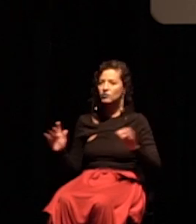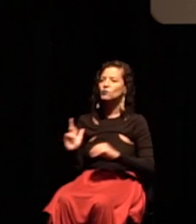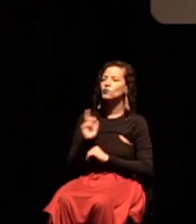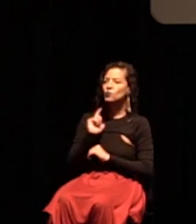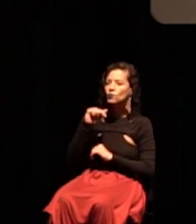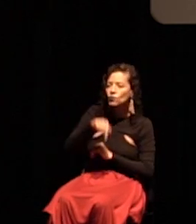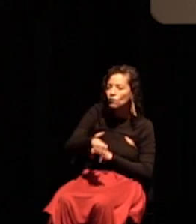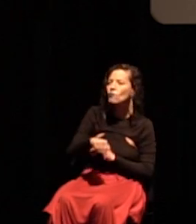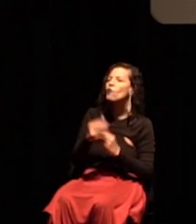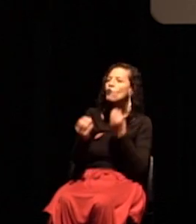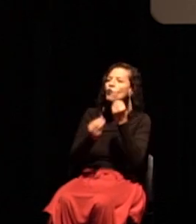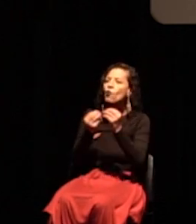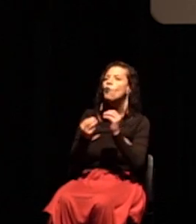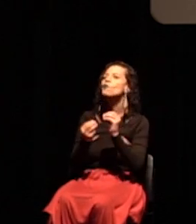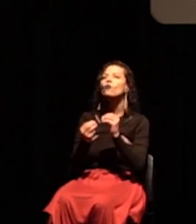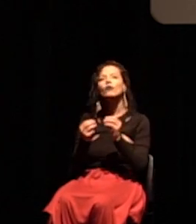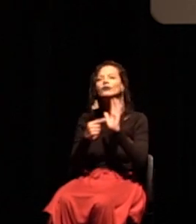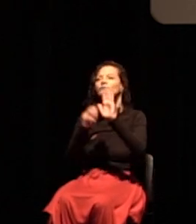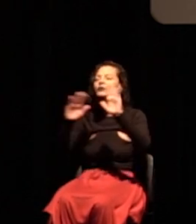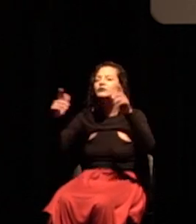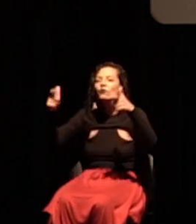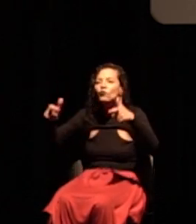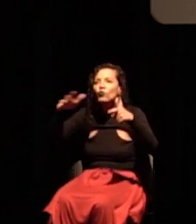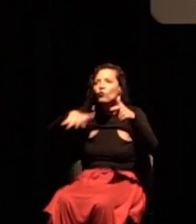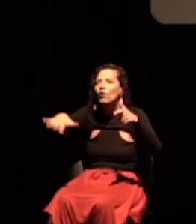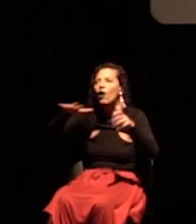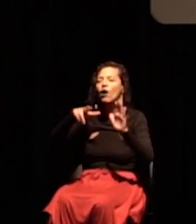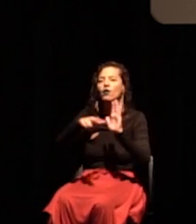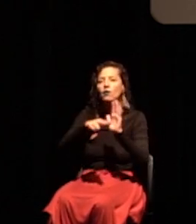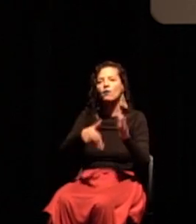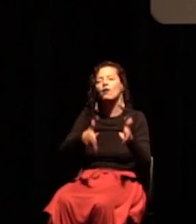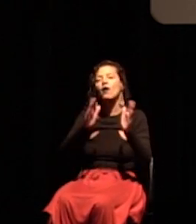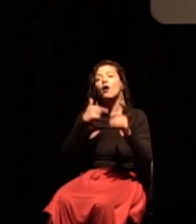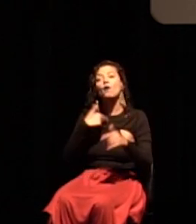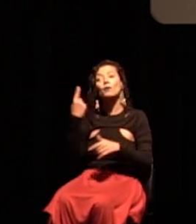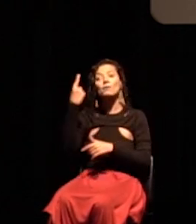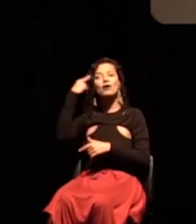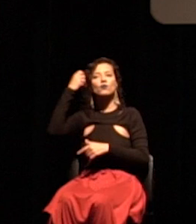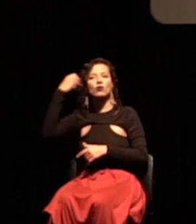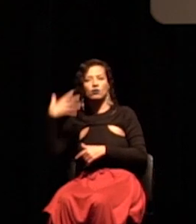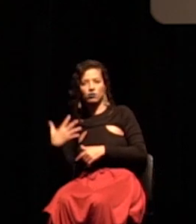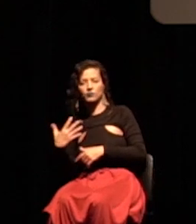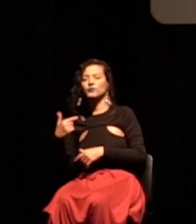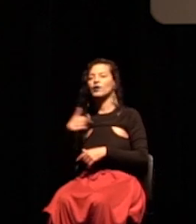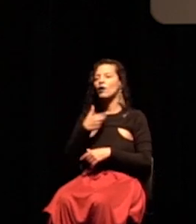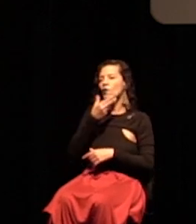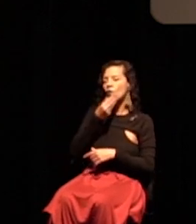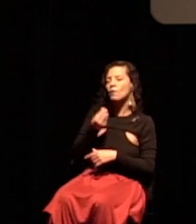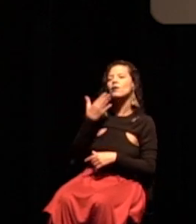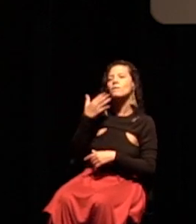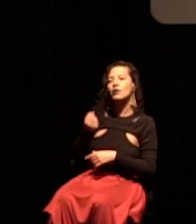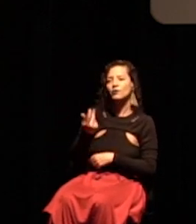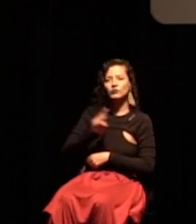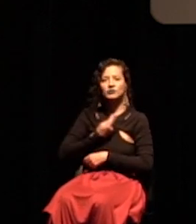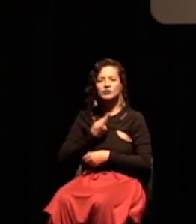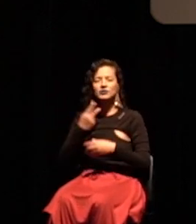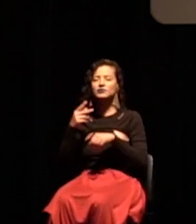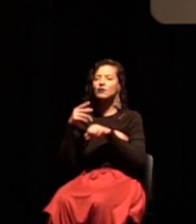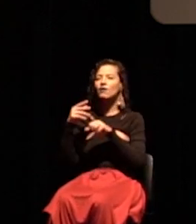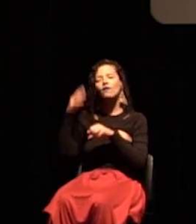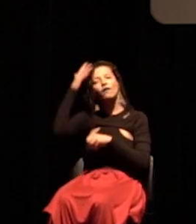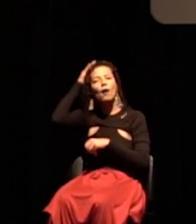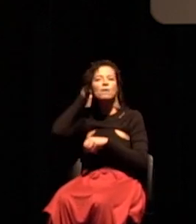diretor artístico do Instituto Moreira Salles, sou um homem branco, cis, pouco cabelo, e estou vestido